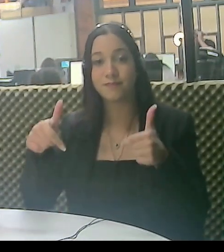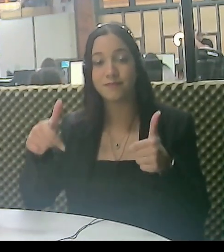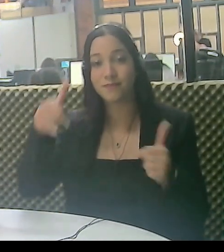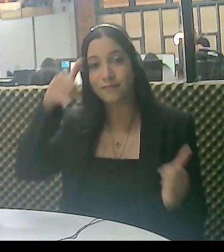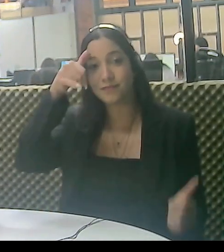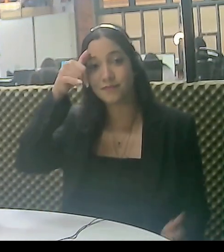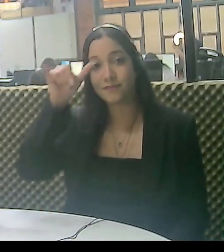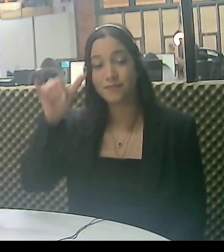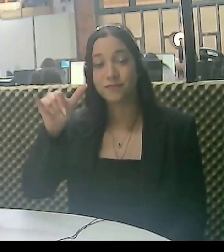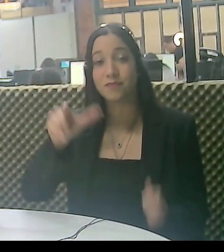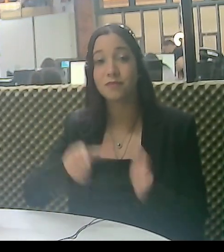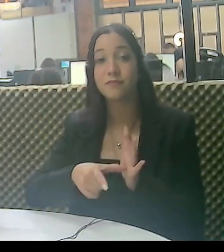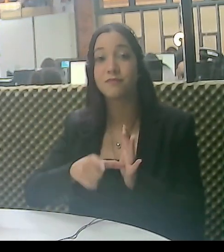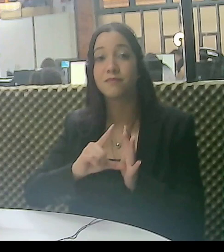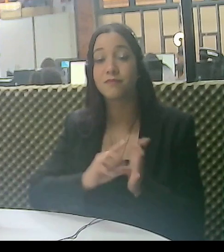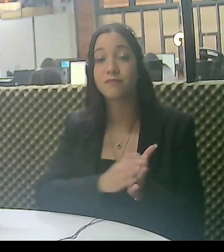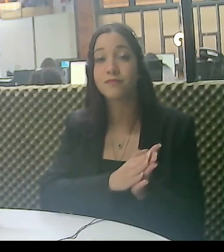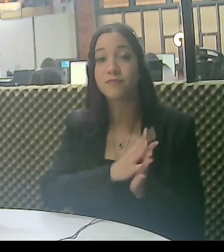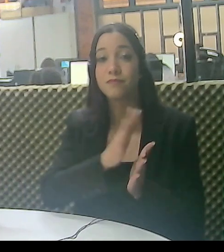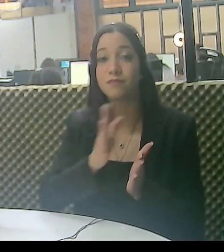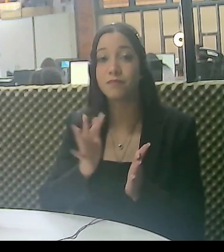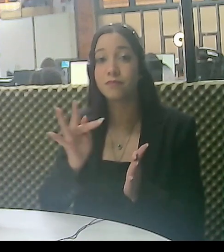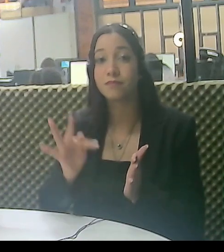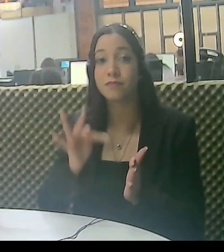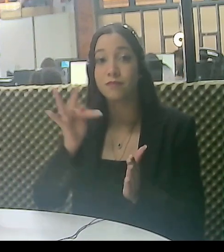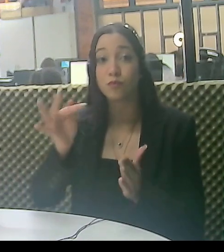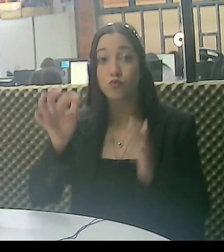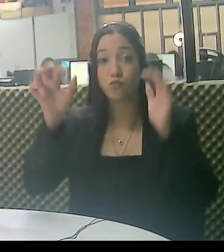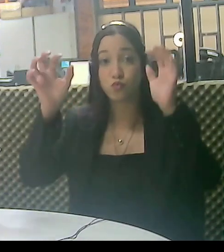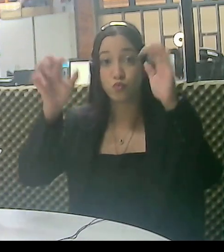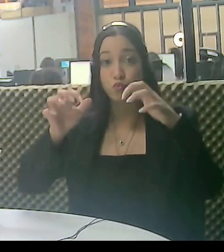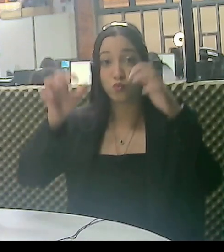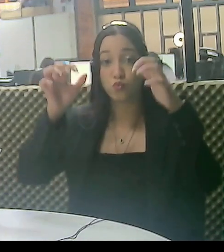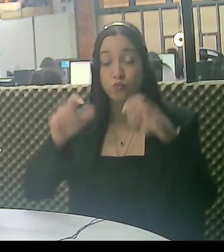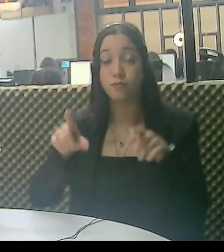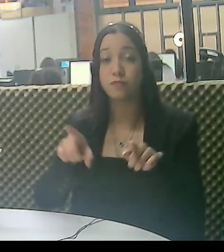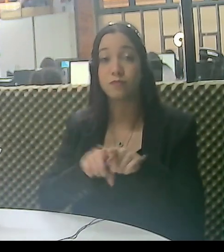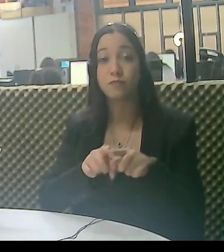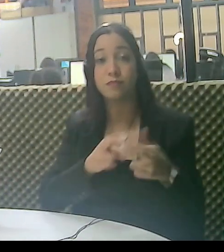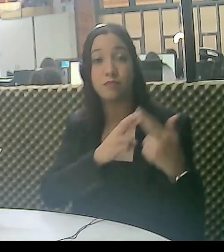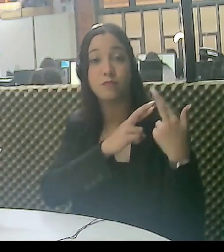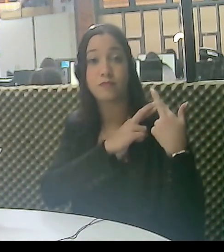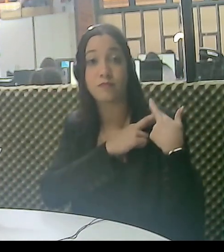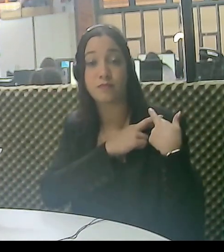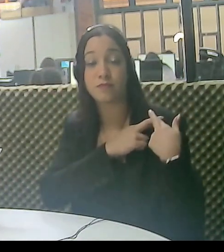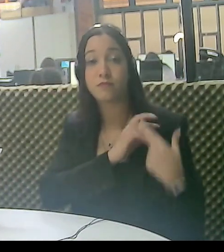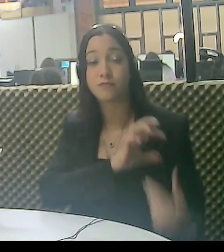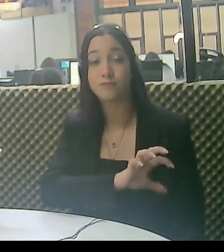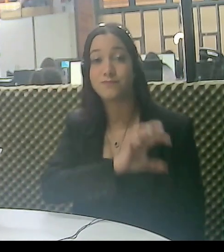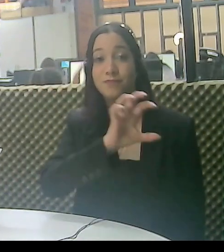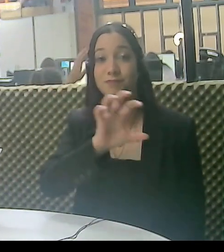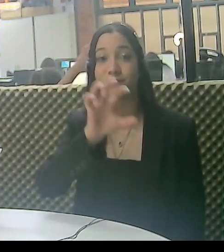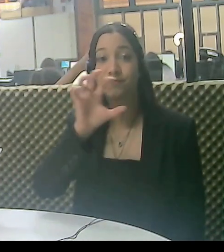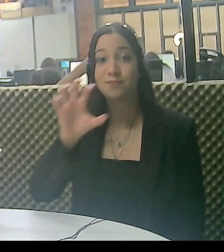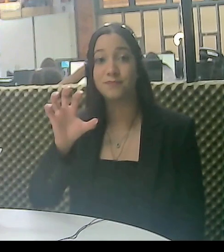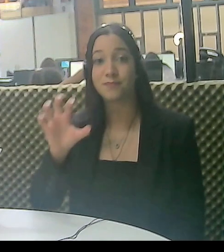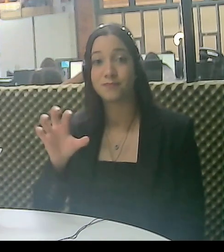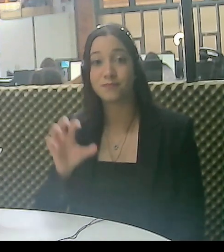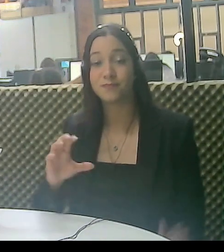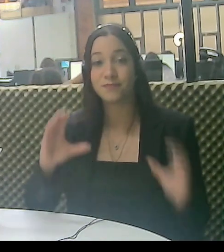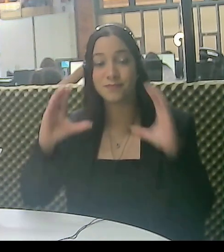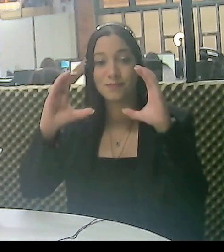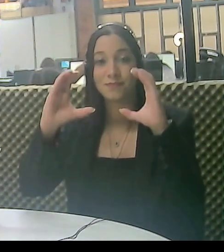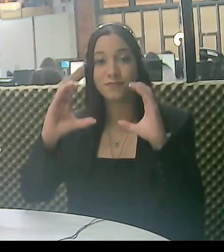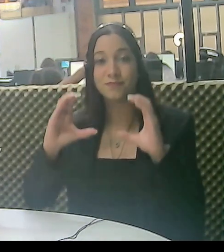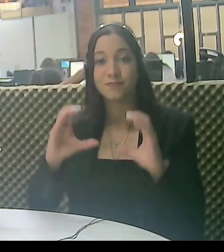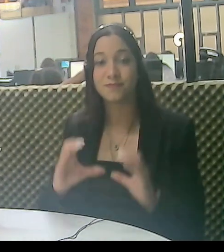em momentos antes, durante e após as chuvas. Tem ainda a responsabilidade de cada órgão que faz parte da